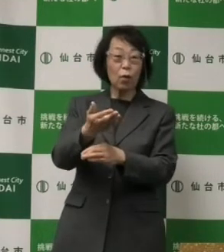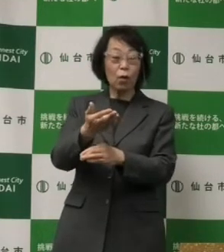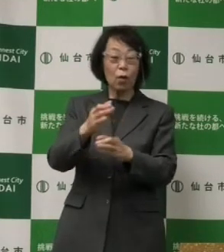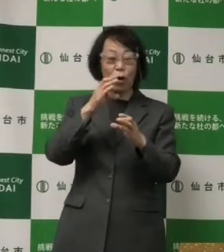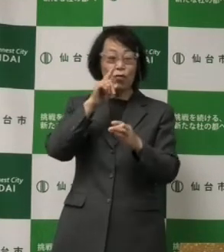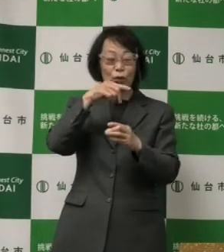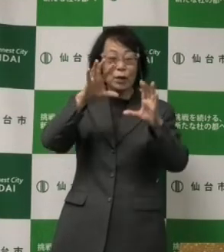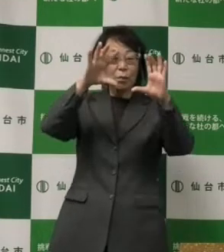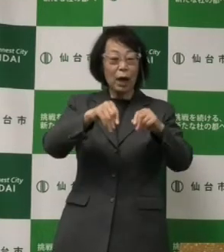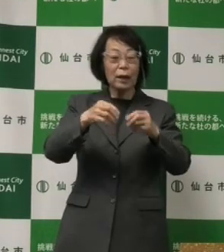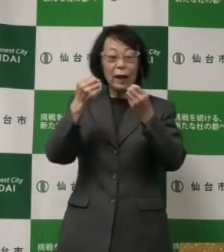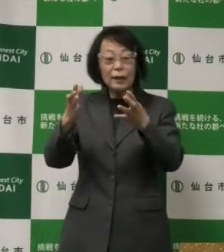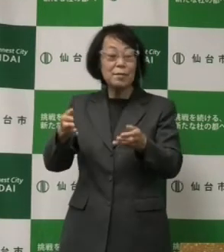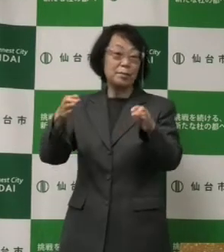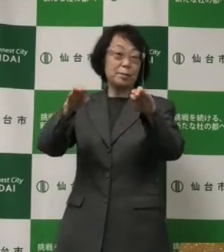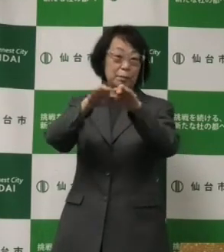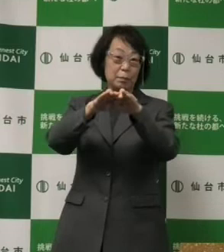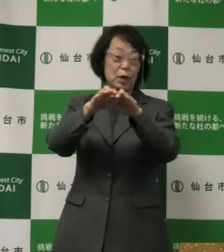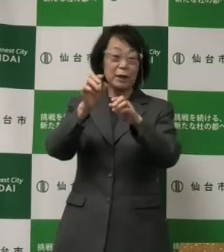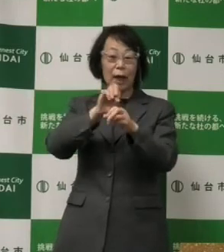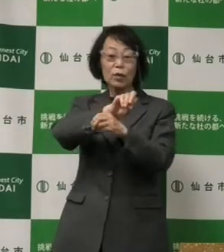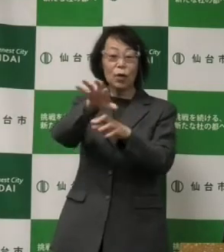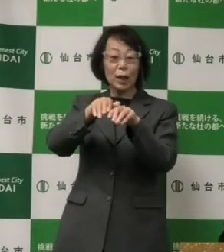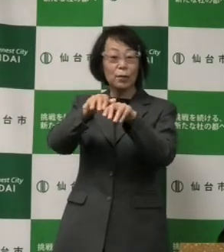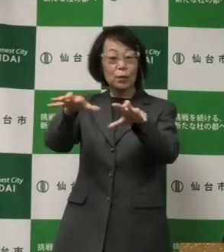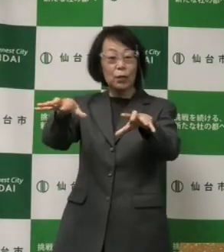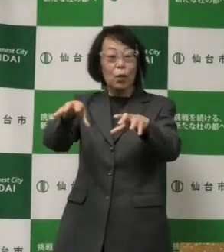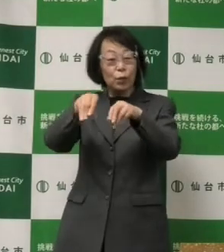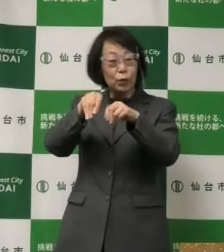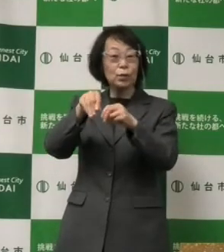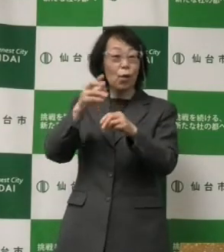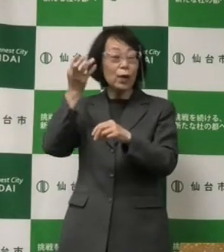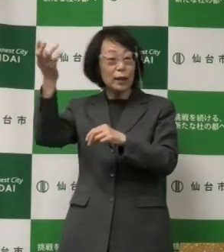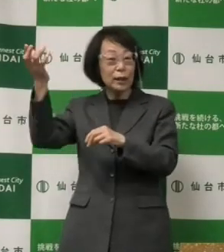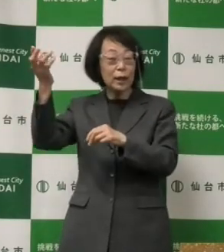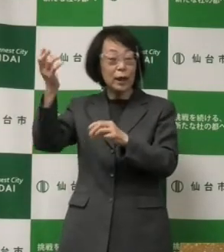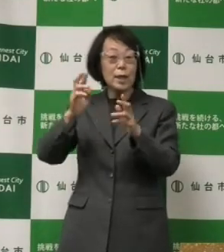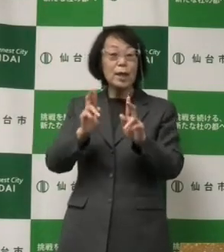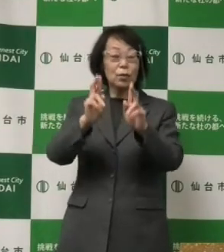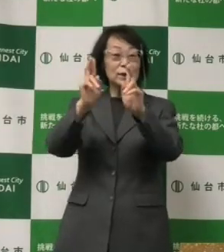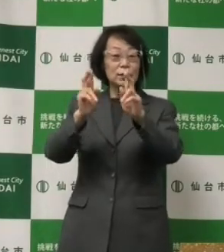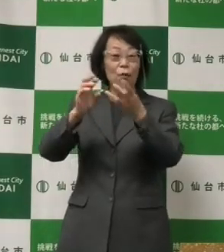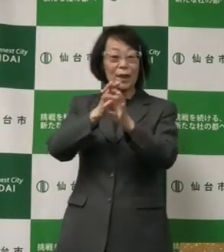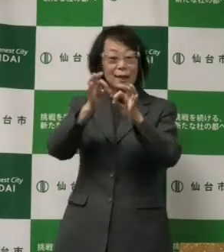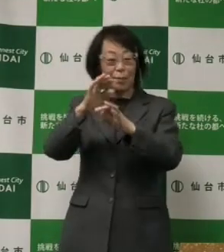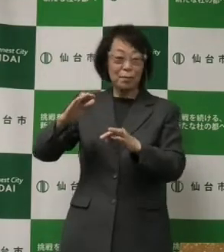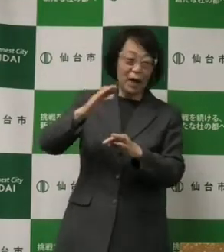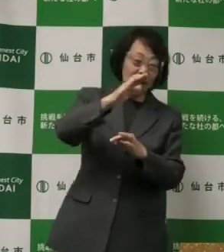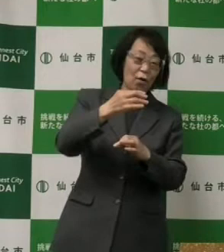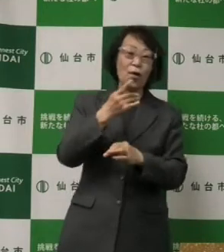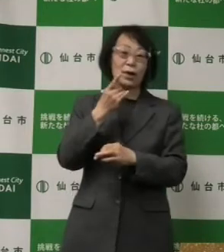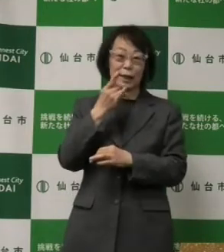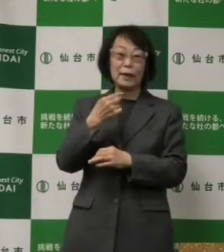建築物の建て替えやまたコロナ後を見据えた都心の経済力の増進につながることこれを期待